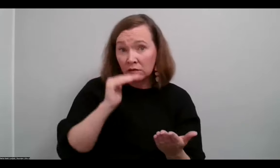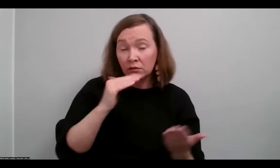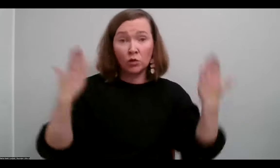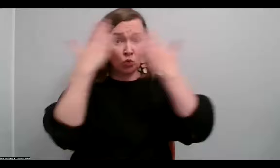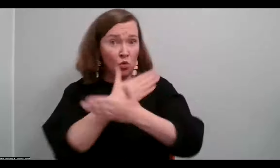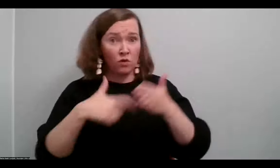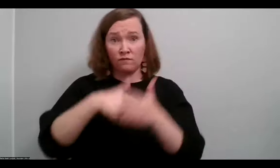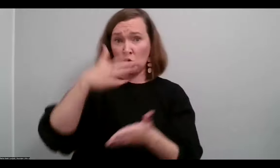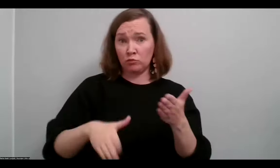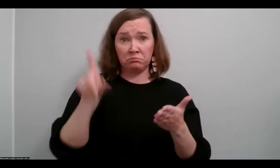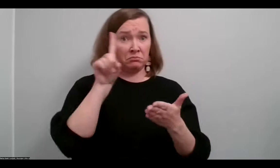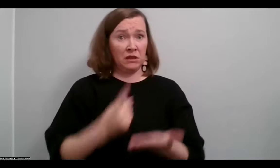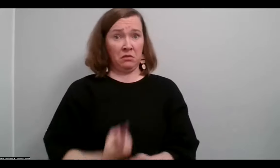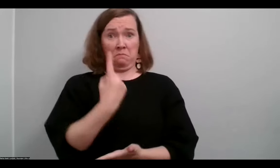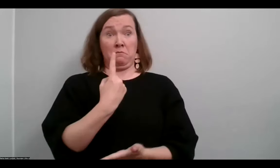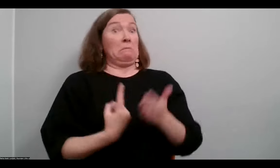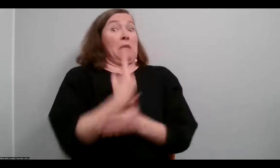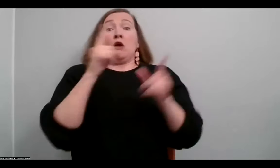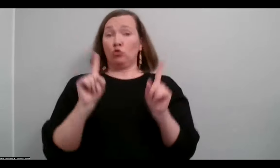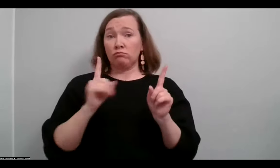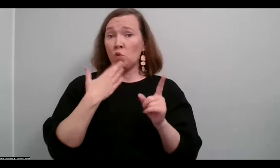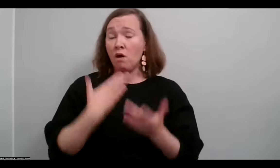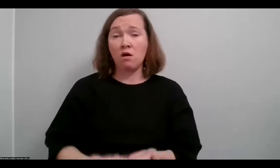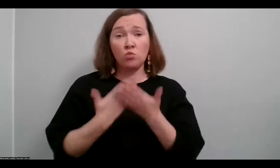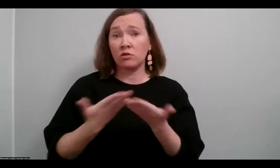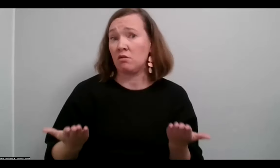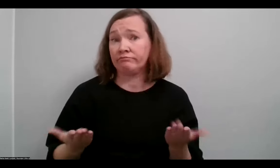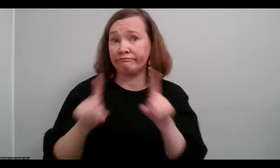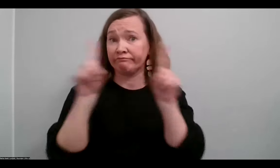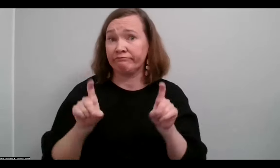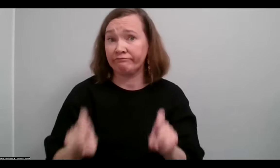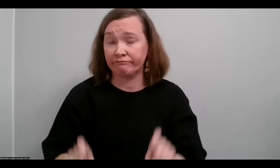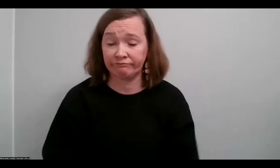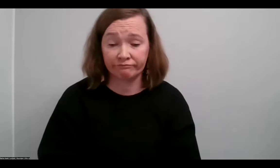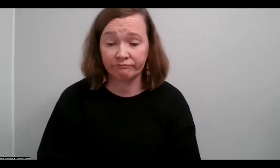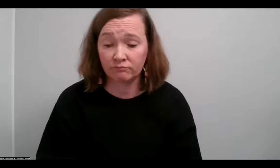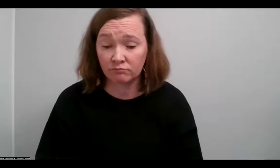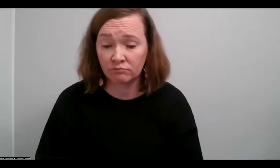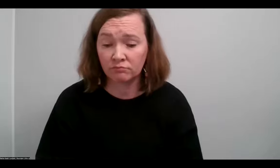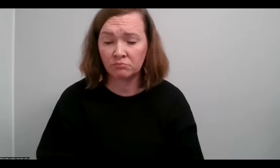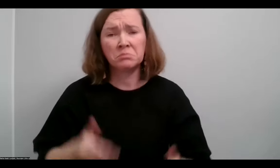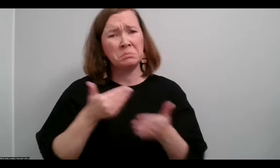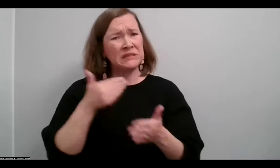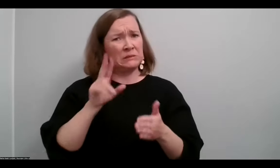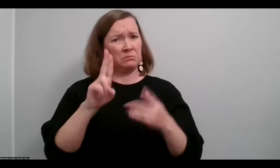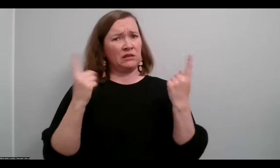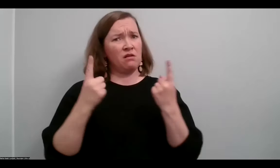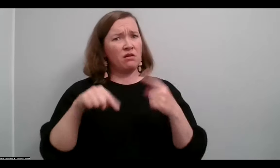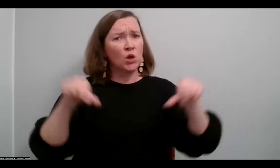siitä 4 jälkeen, iltaisin, öisin, viikonloppuisin, jos tapahtuu joku hätätilanne, kuka meitä